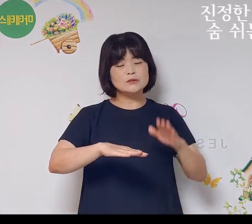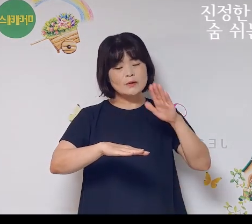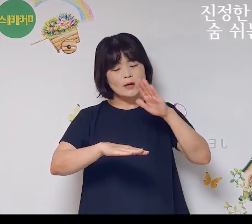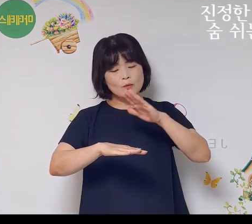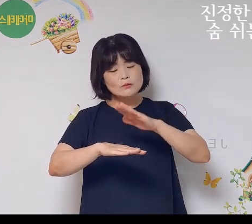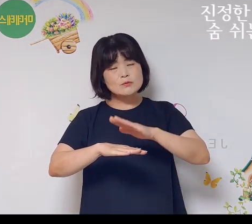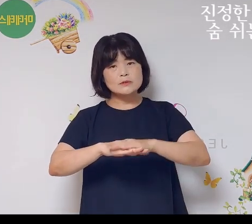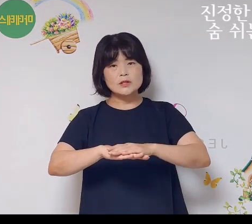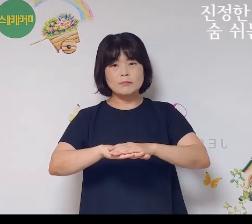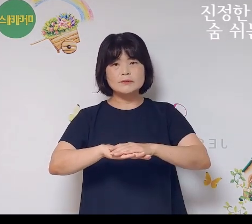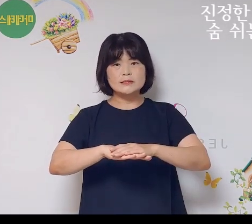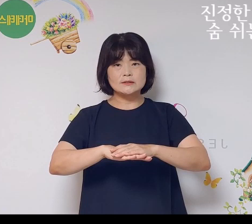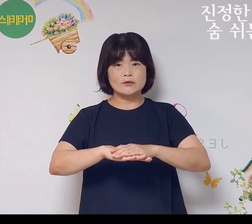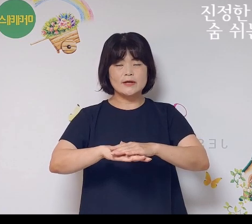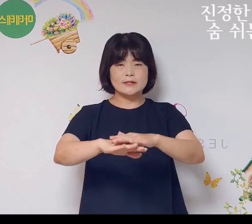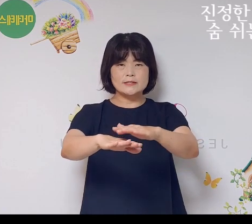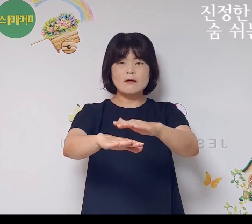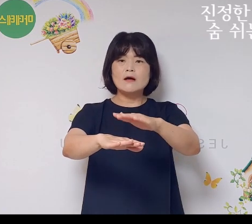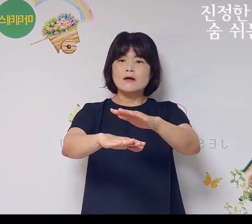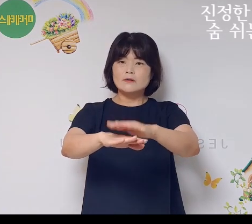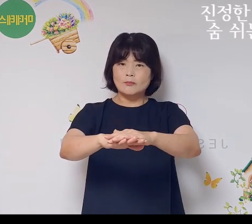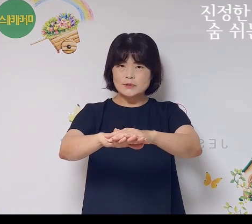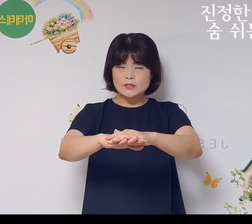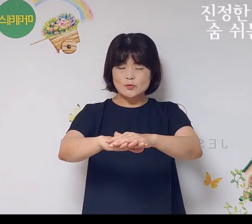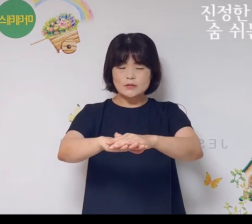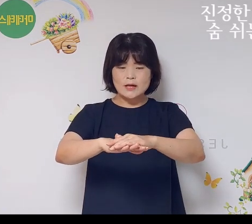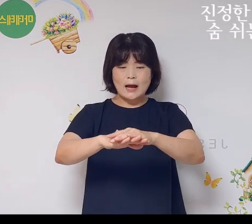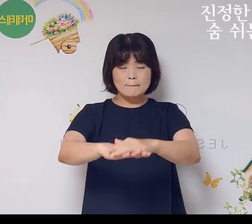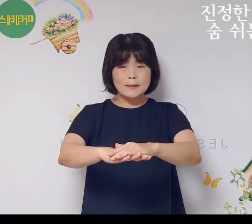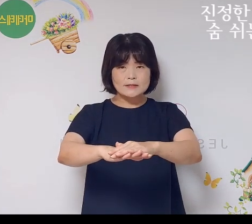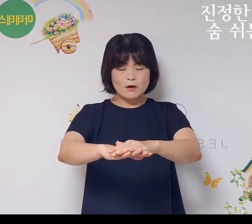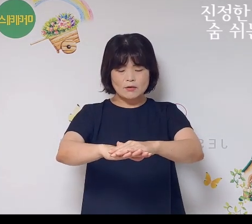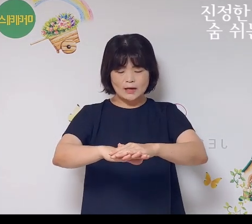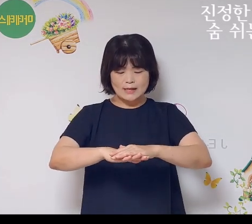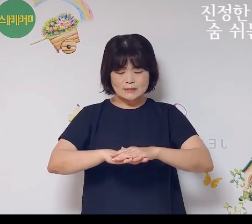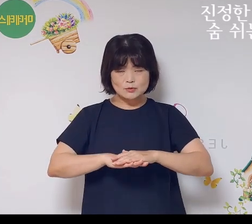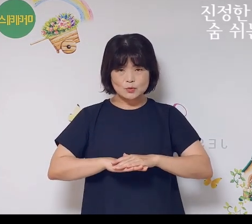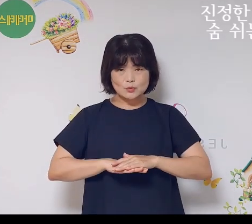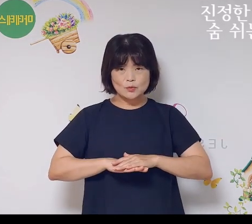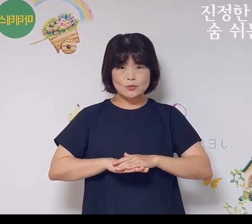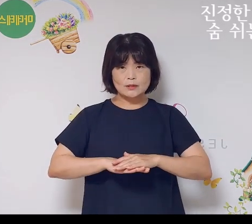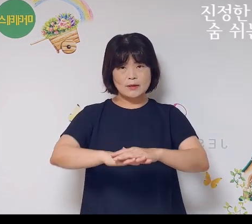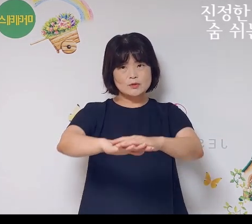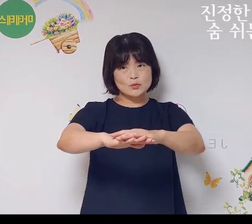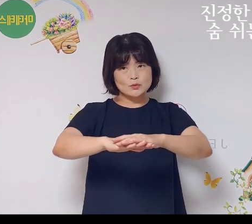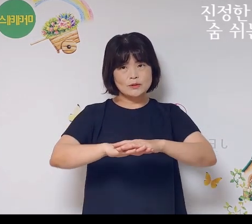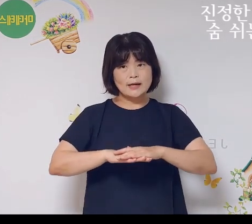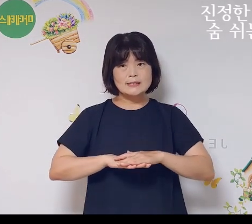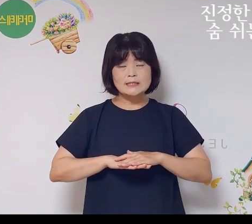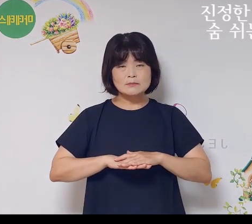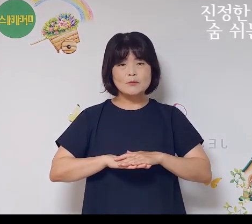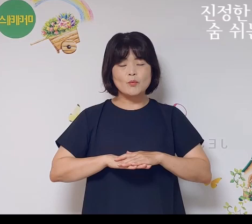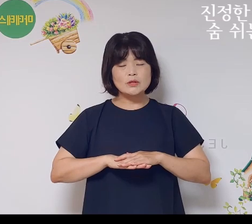외에 오른손을 덮으시는 거예요. 그래서 덮으신 손을 앞에서 가슴 쪽으로 이렇게 배 쪽으로 당기시면 모임이